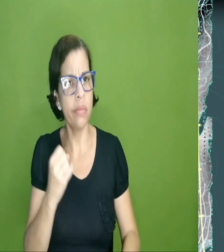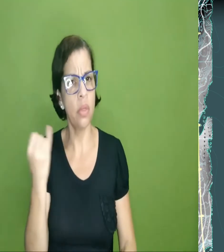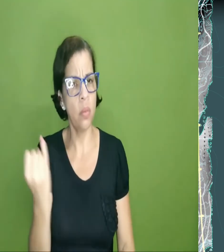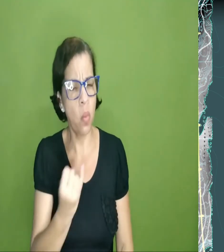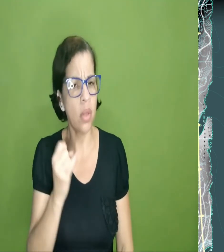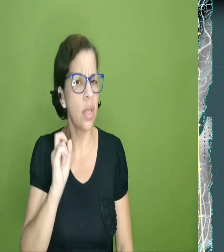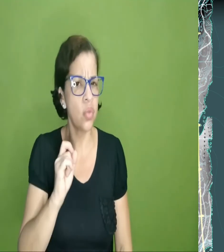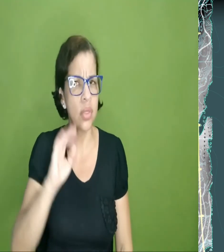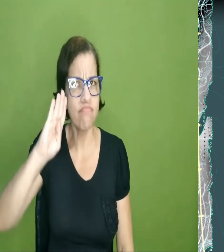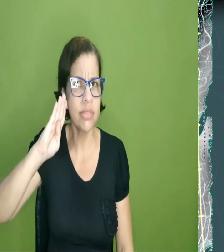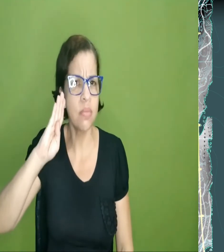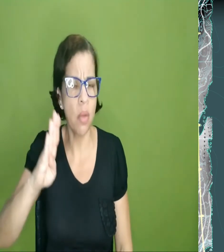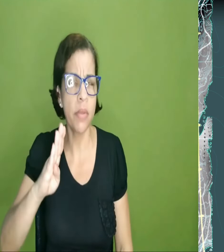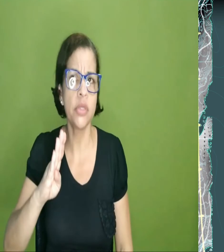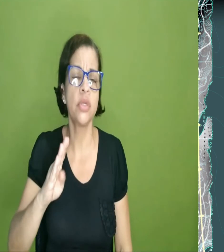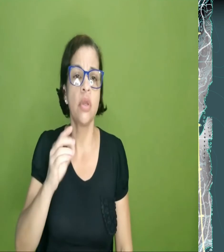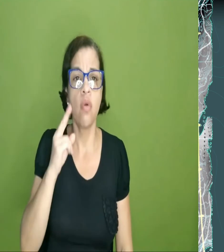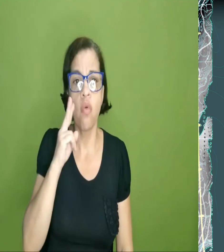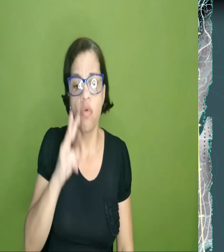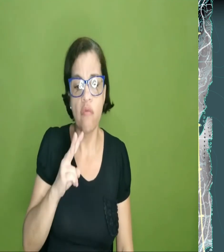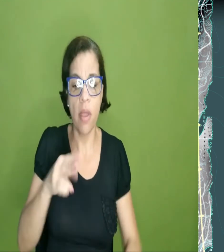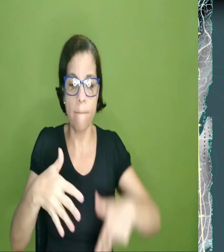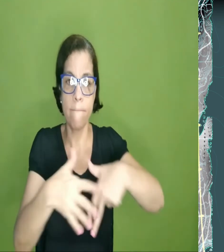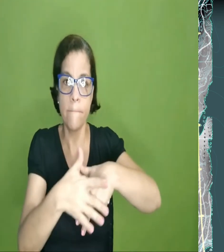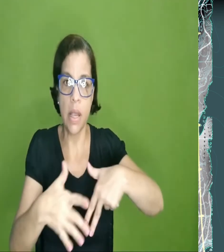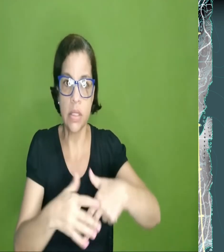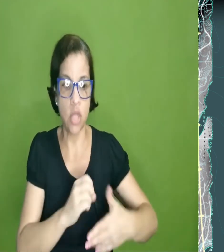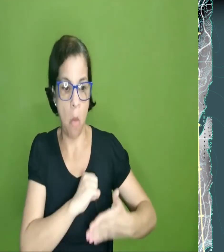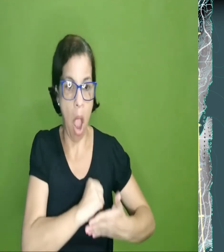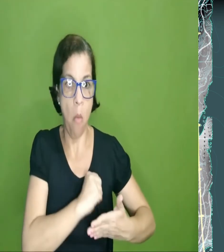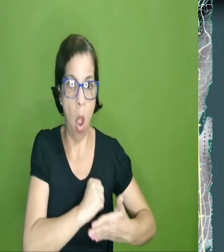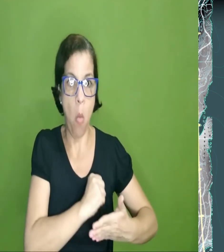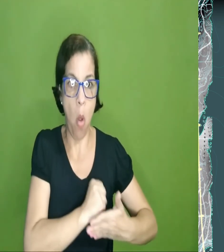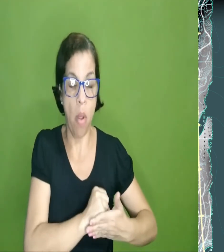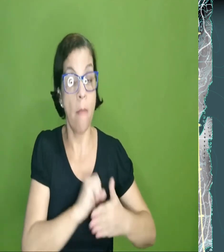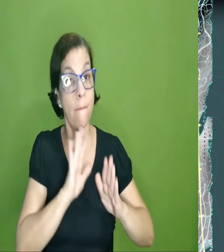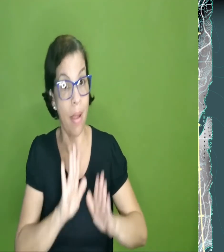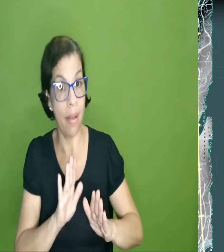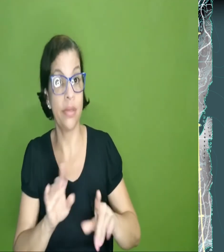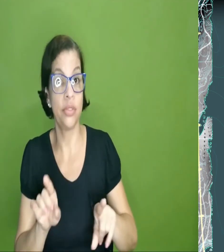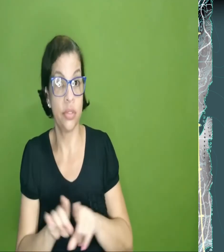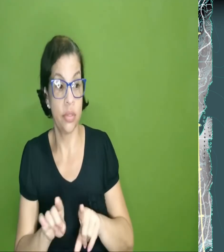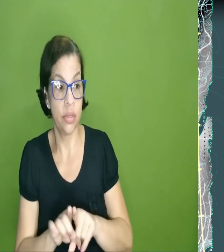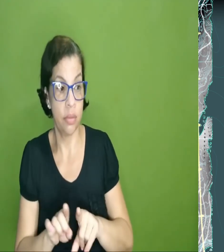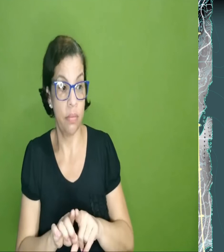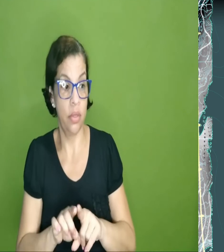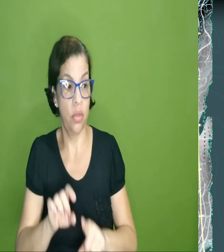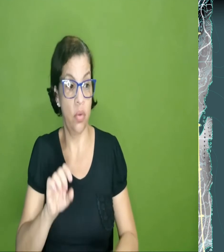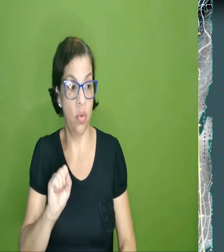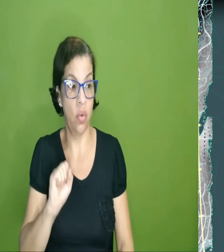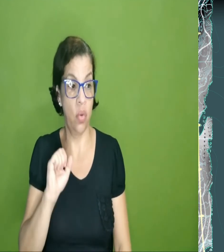importante, principalmente quando consideramos pacientes com taquiarritmias. Por outro lado, o salmeterol,